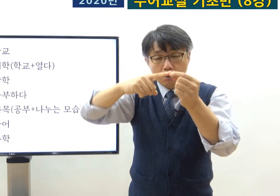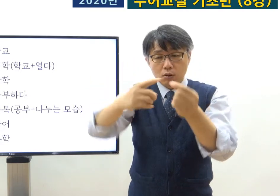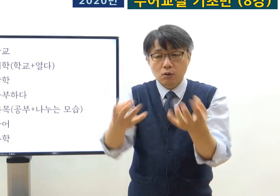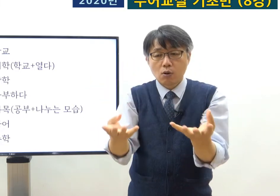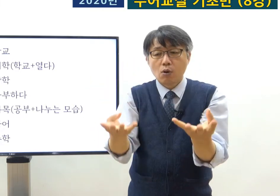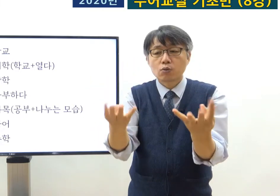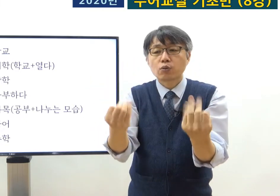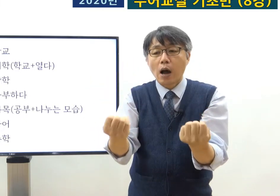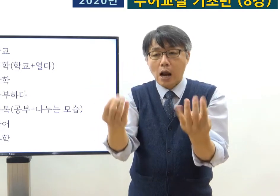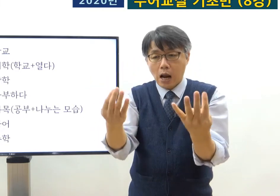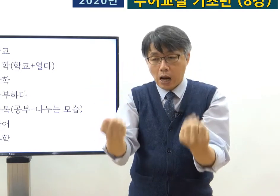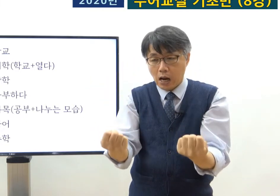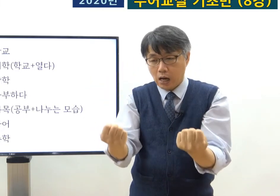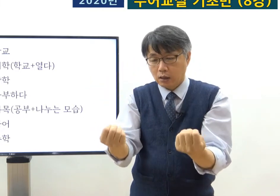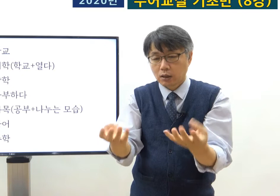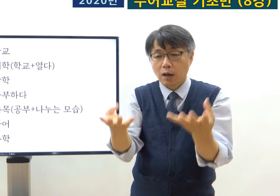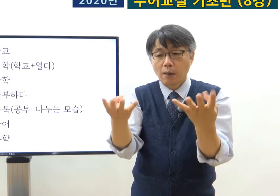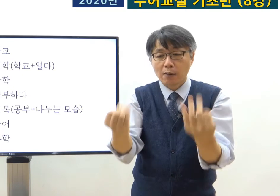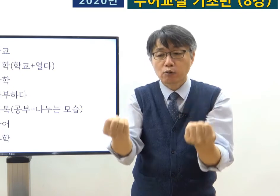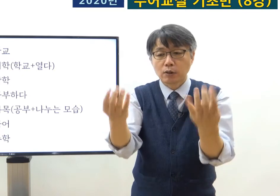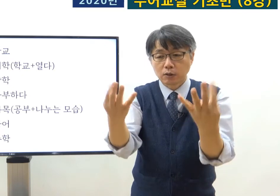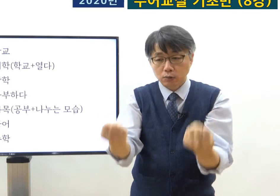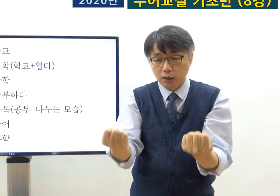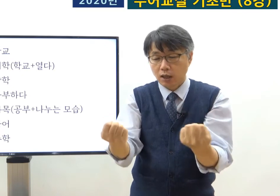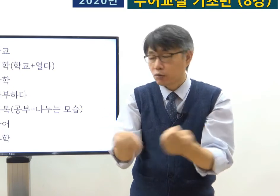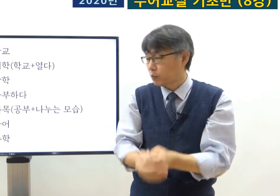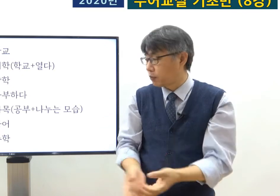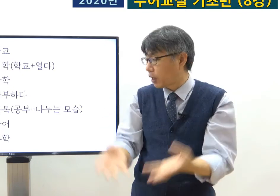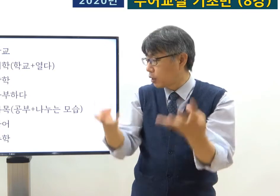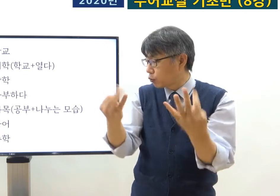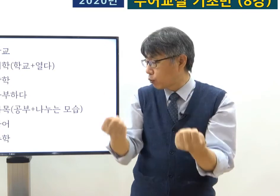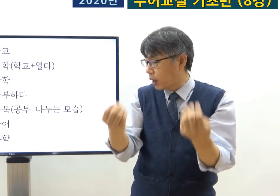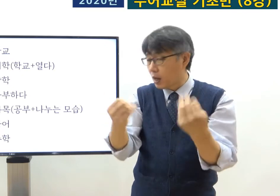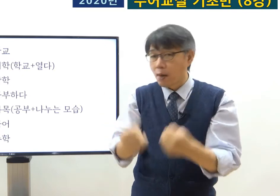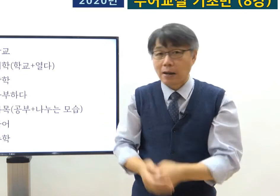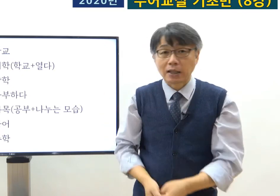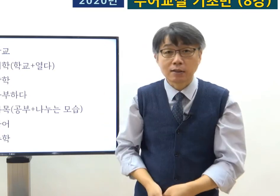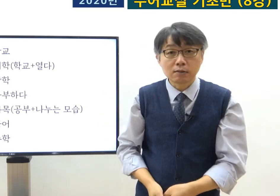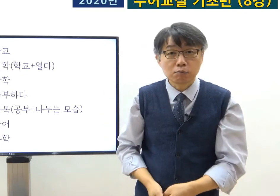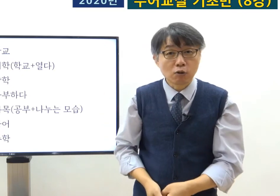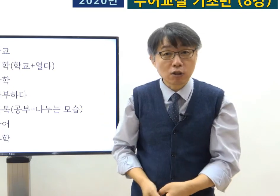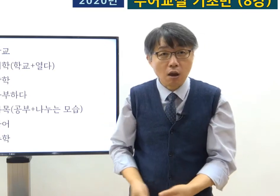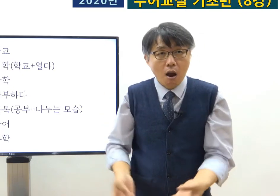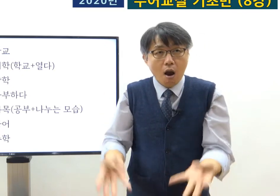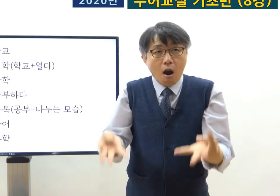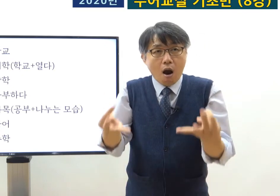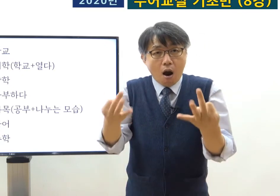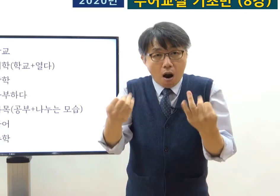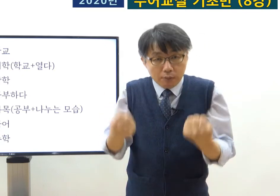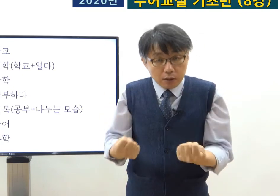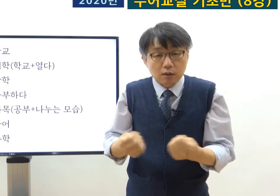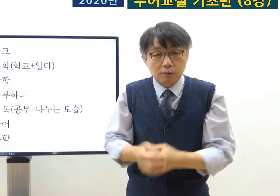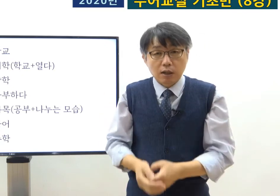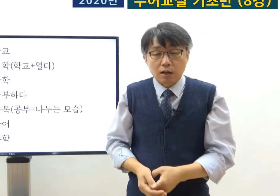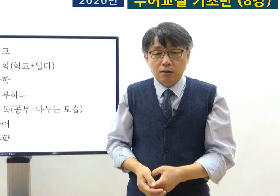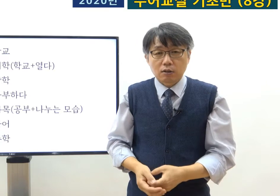국어 수학 이렇게 한 두 번 정도 이렇게 해주시면 됩니다. 수학. 많다는 표정이 이런 겁니다.